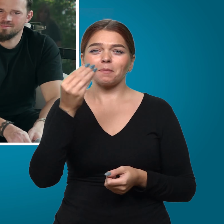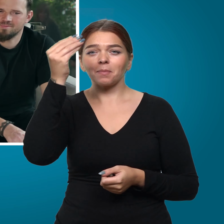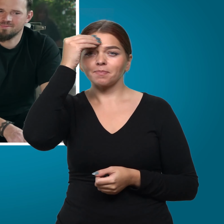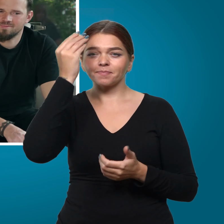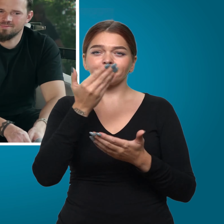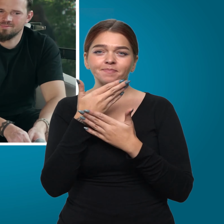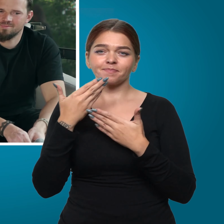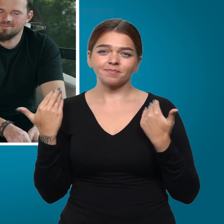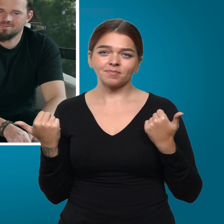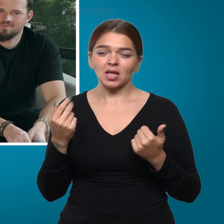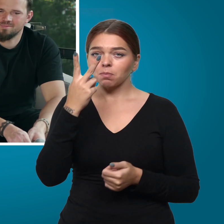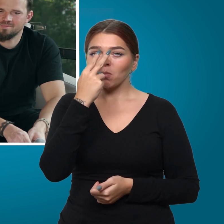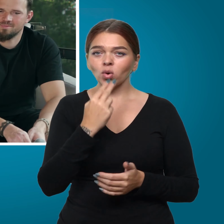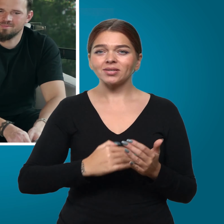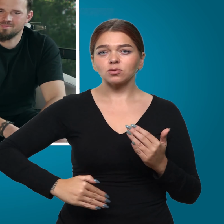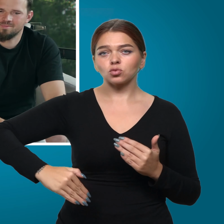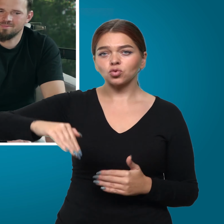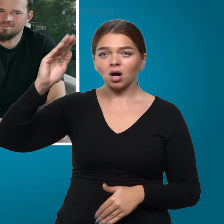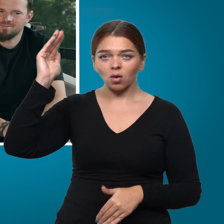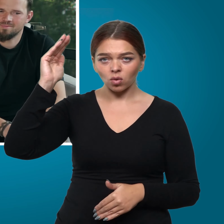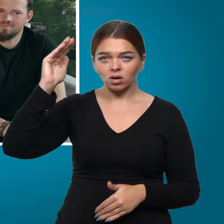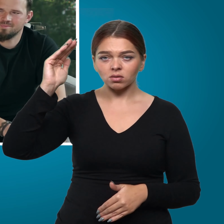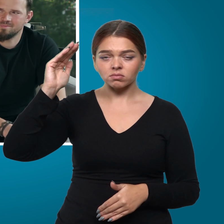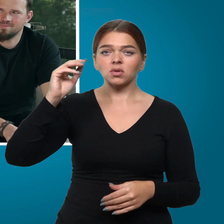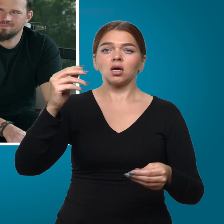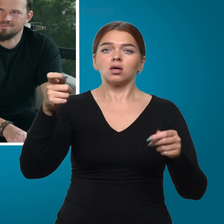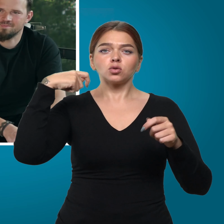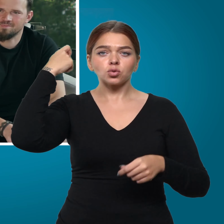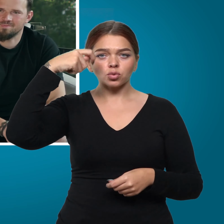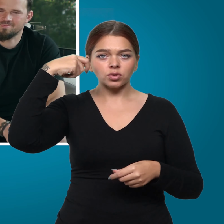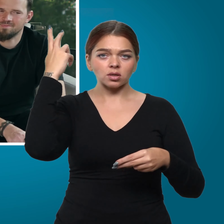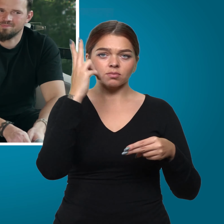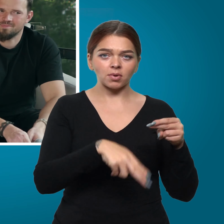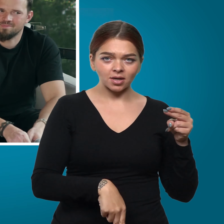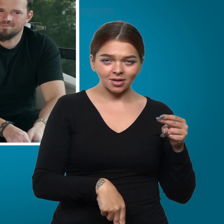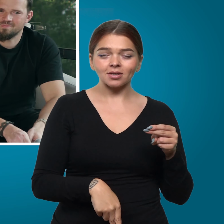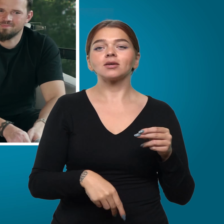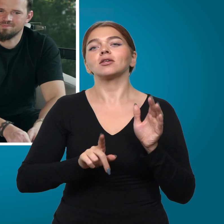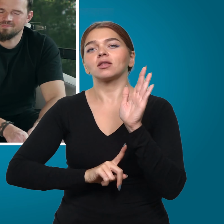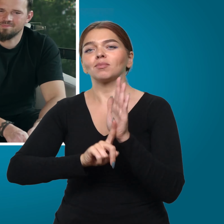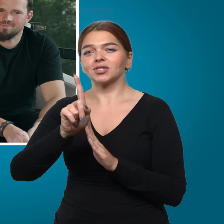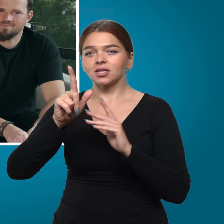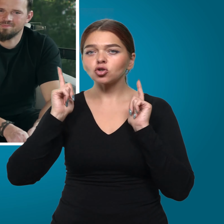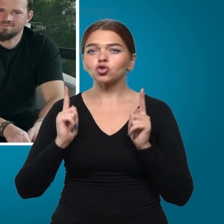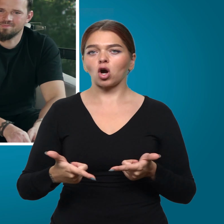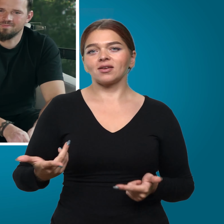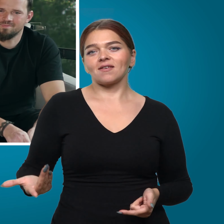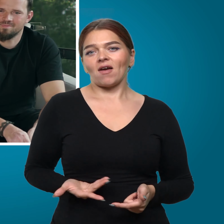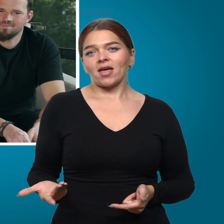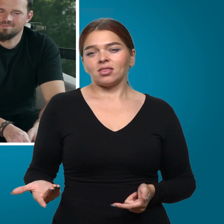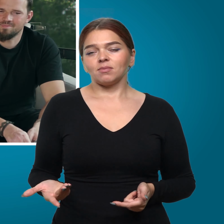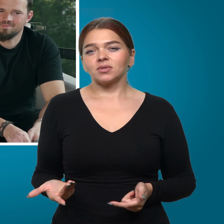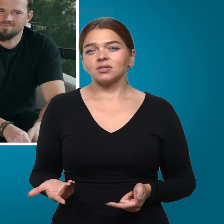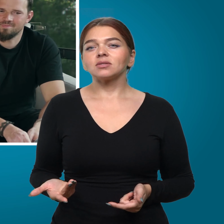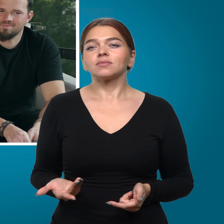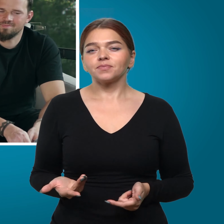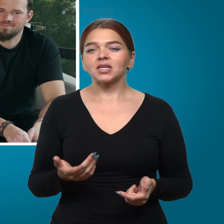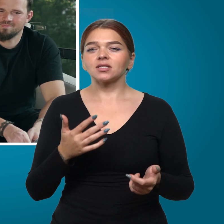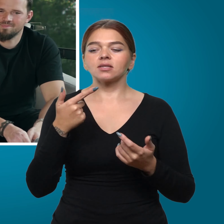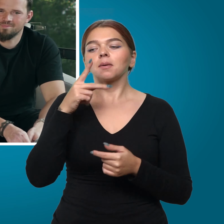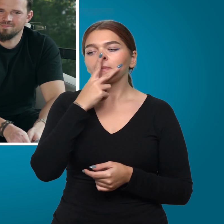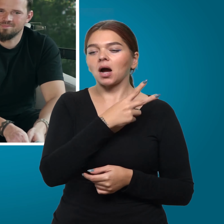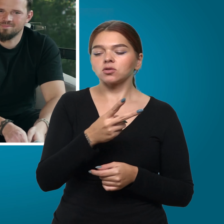studijas ir tada prasideda tas tikras gyvenimas. Ir tada vis tiek atsisijoja, kas buvo tikra, kas buvo netikra. Tikri draugai lieka visam